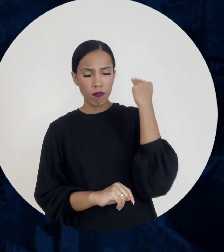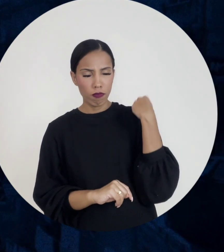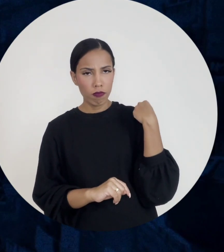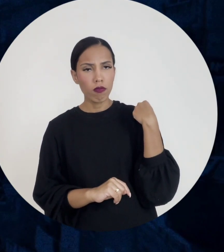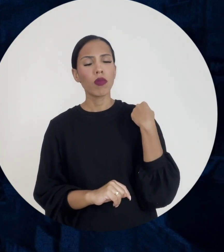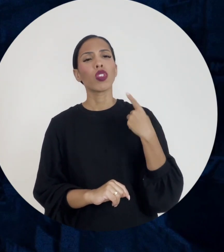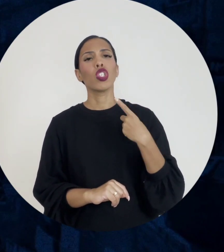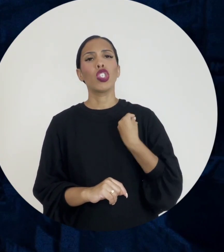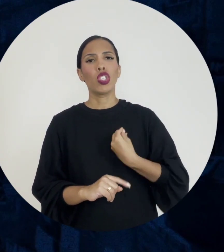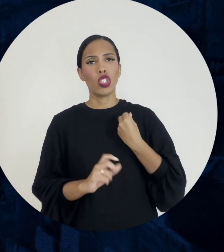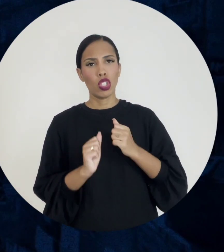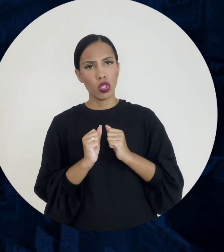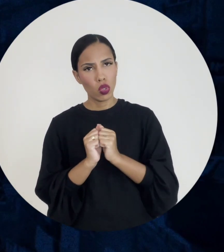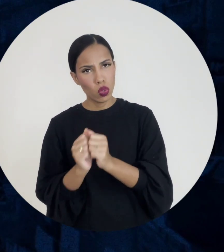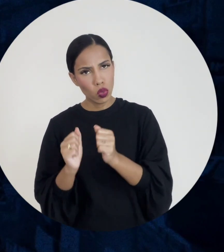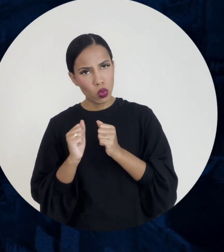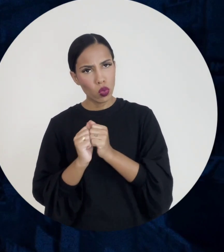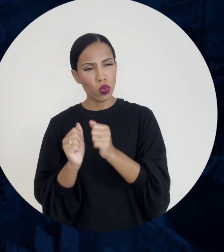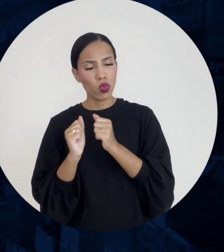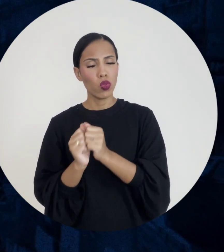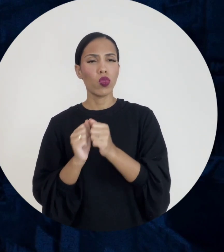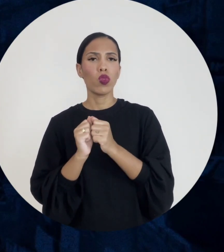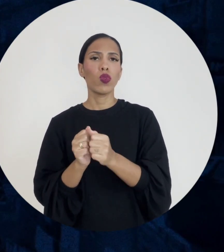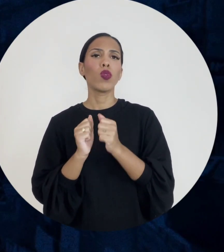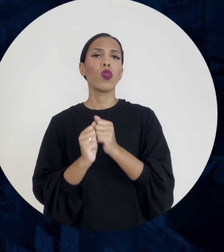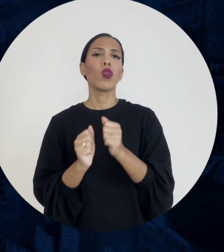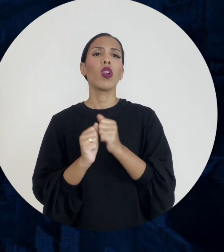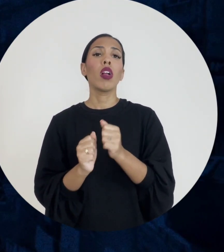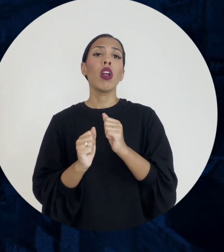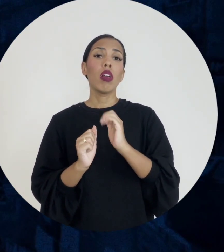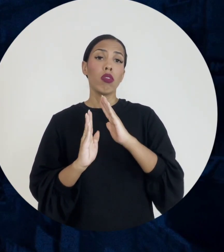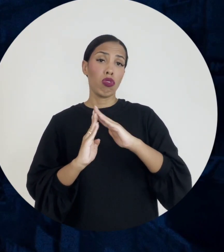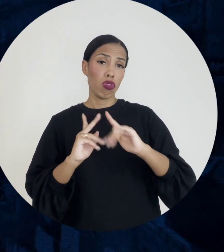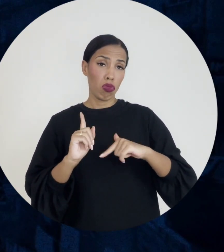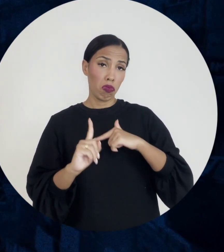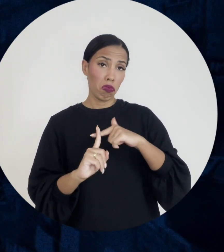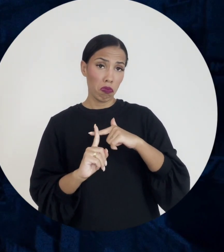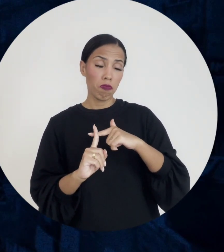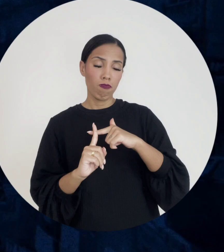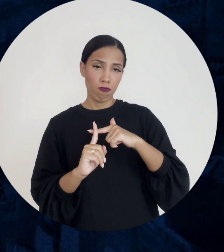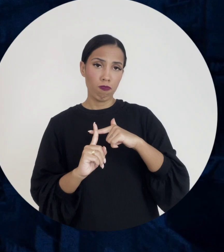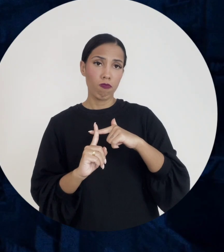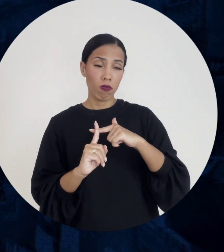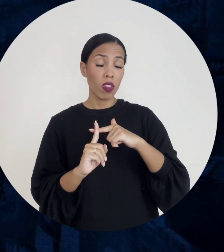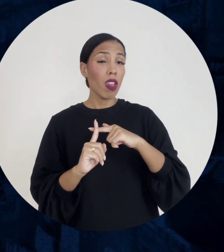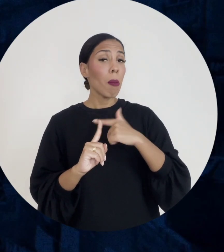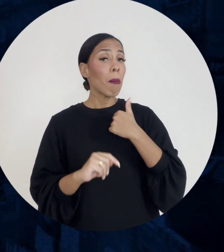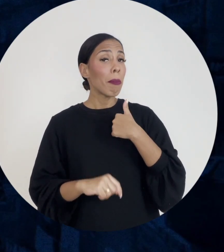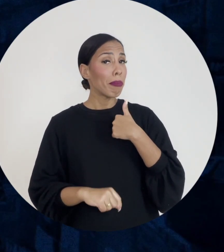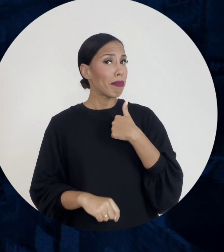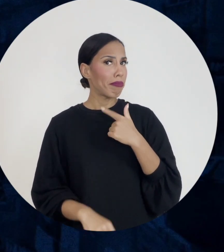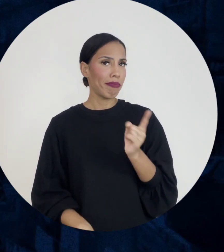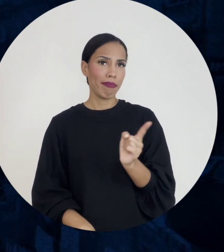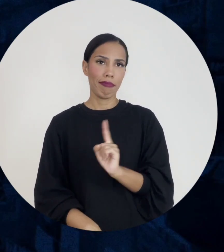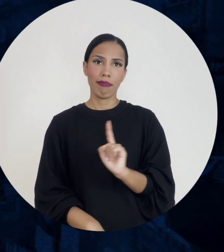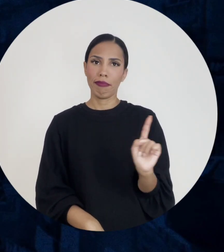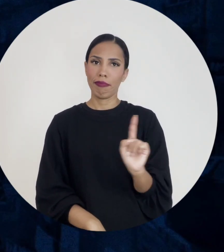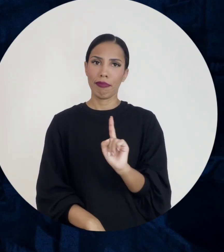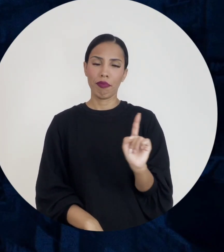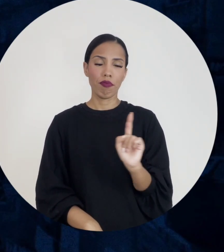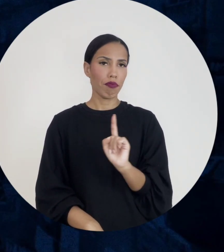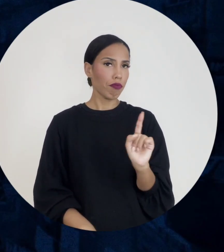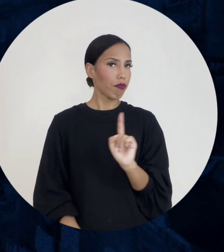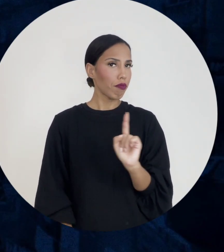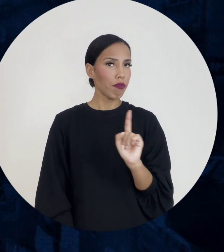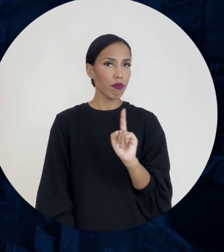né? Mas eu não. Eu não tive esse privilégio, não, mas